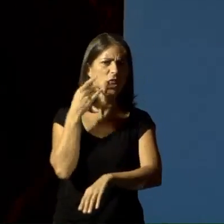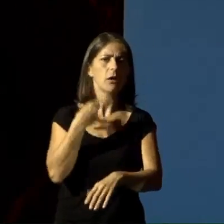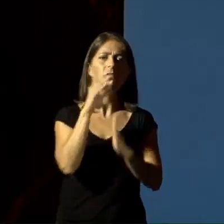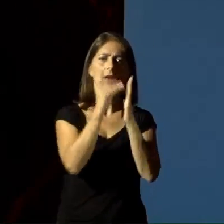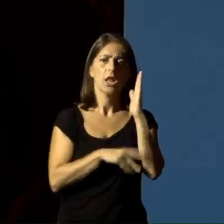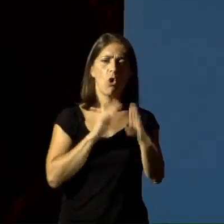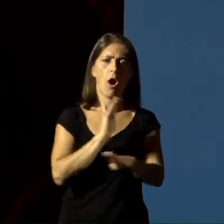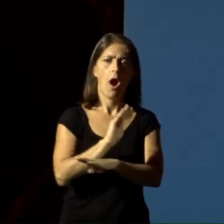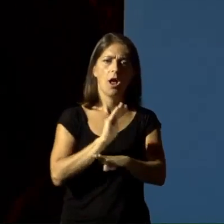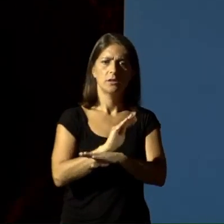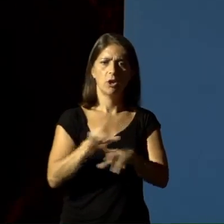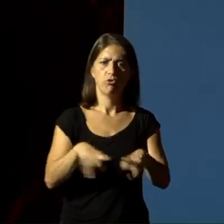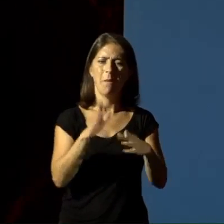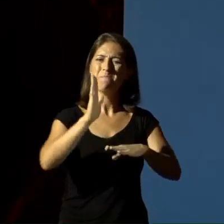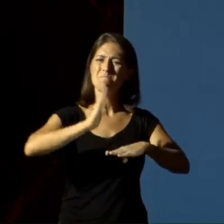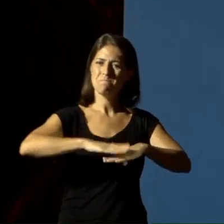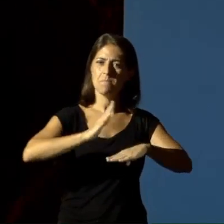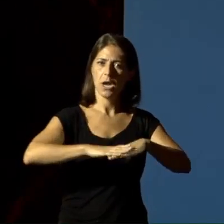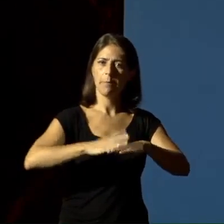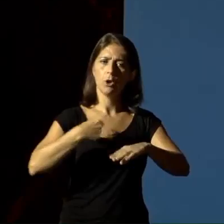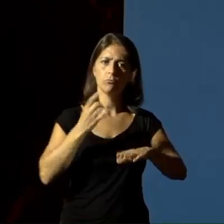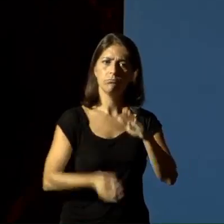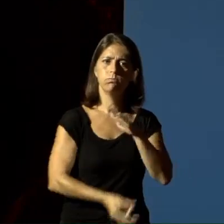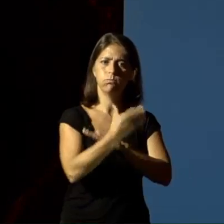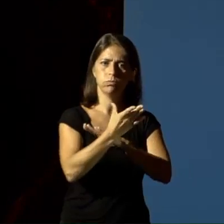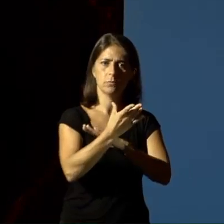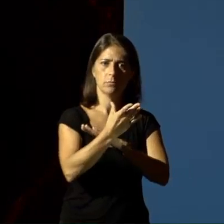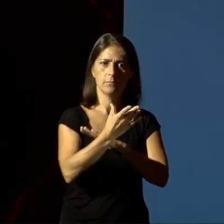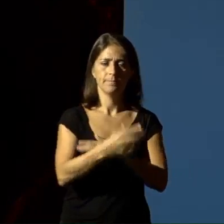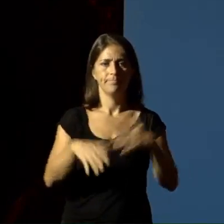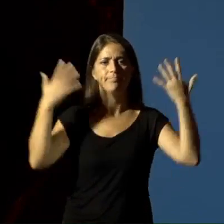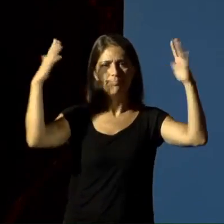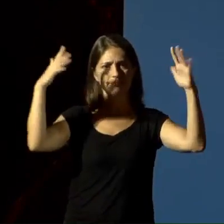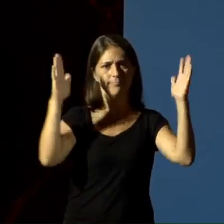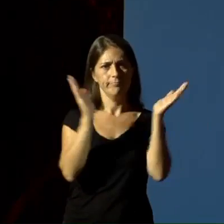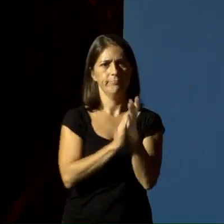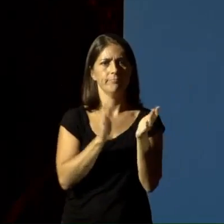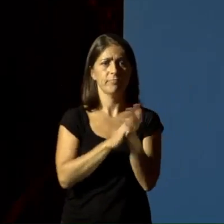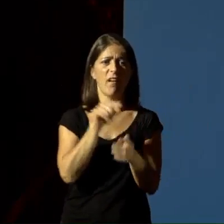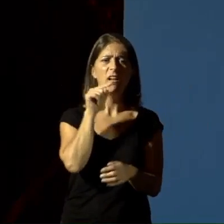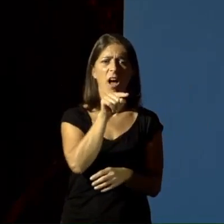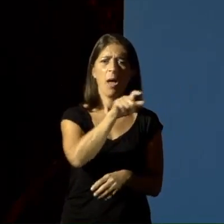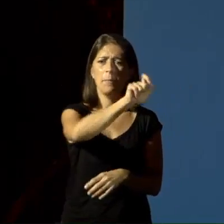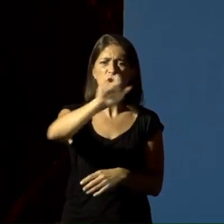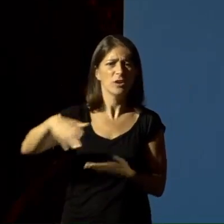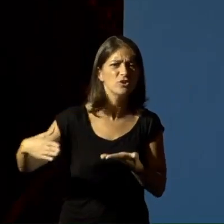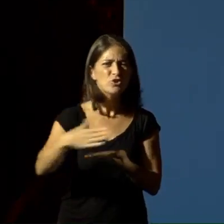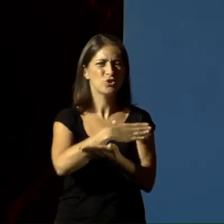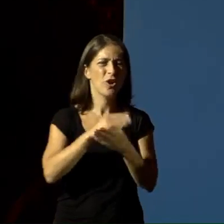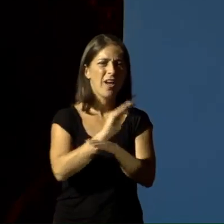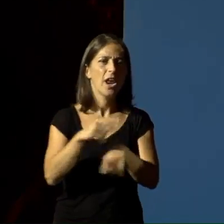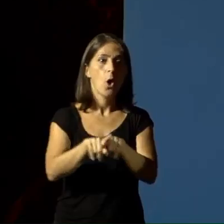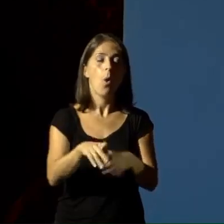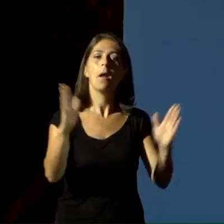decreto de garantías sociais mínimas. Un decreto de garantías sociais mínimas onde garanticemos a todo o mundo o dereito